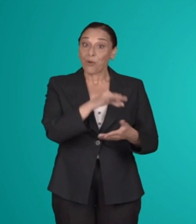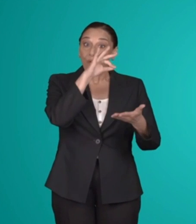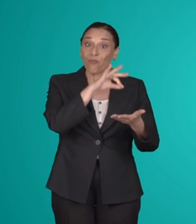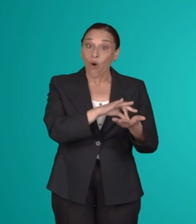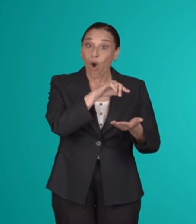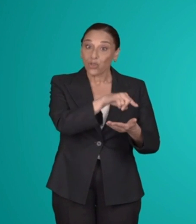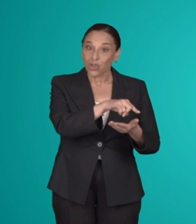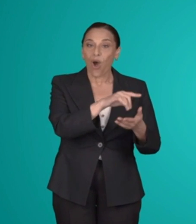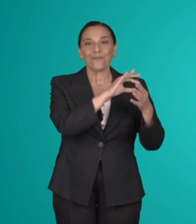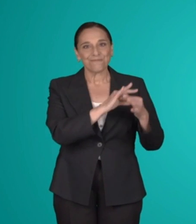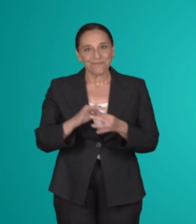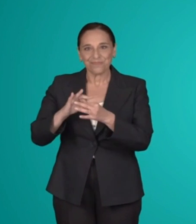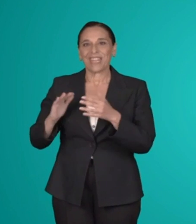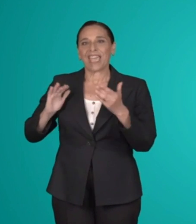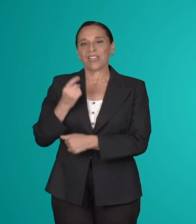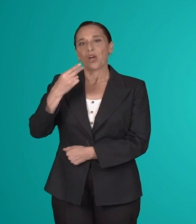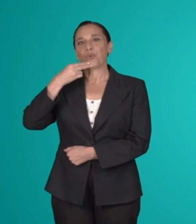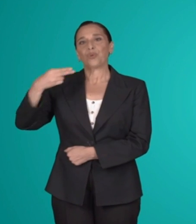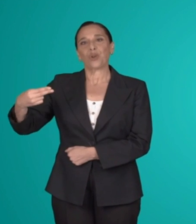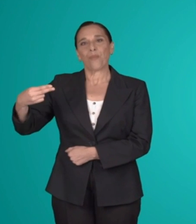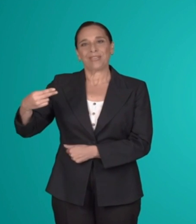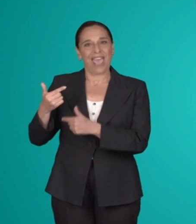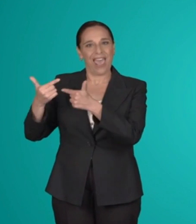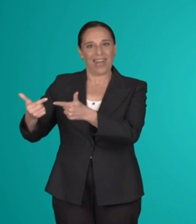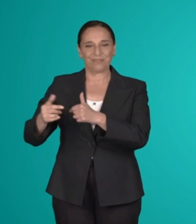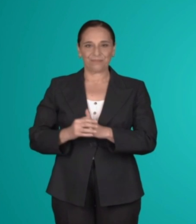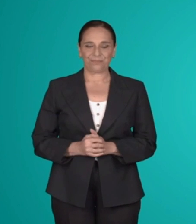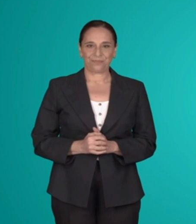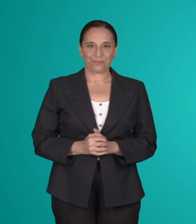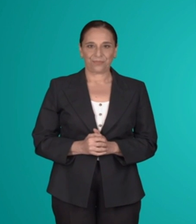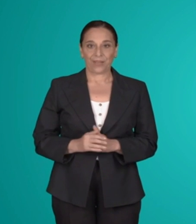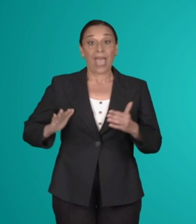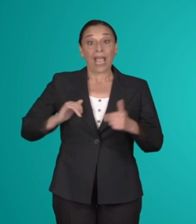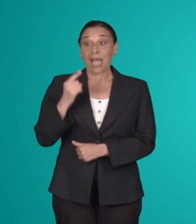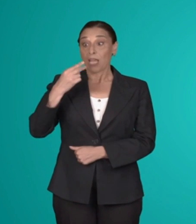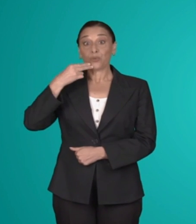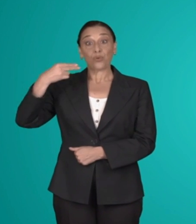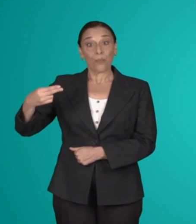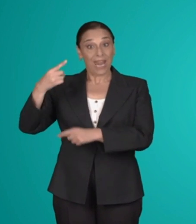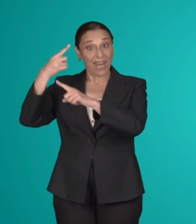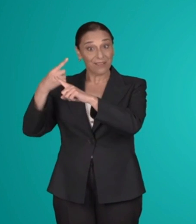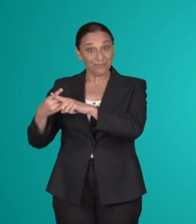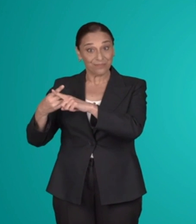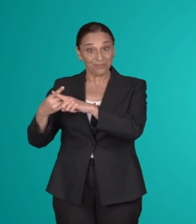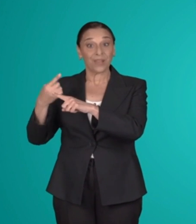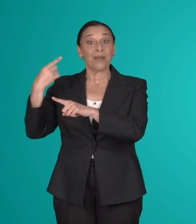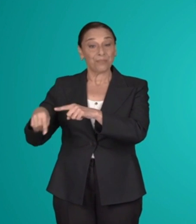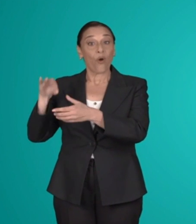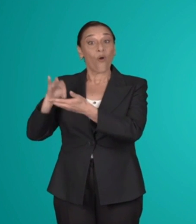anche al candidato uninominale collegato. Votare un candidato uninominale, e il voto si estende